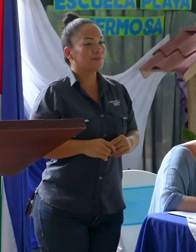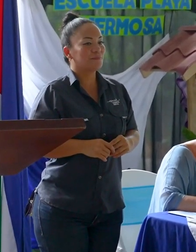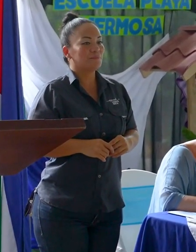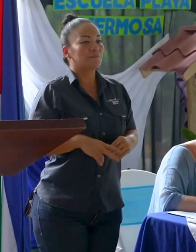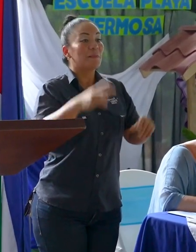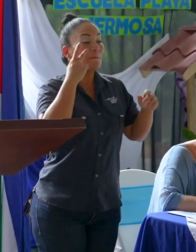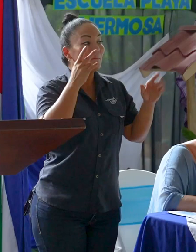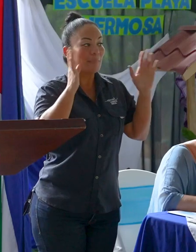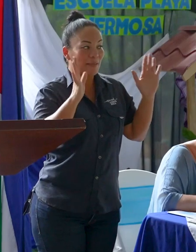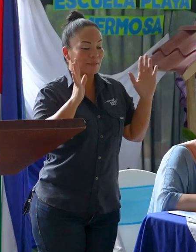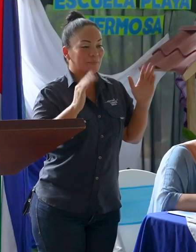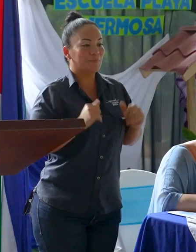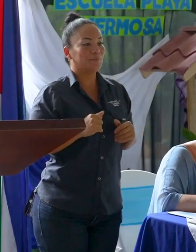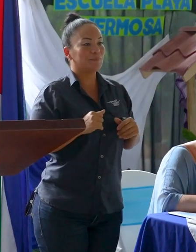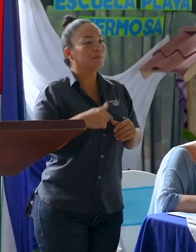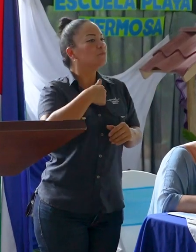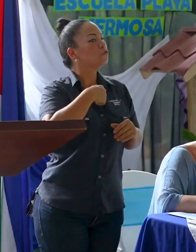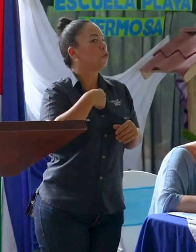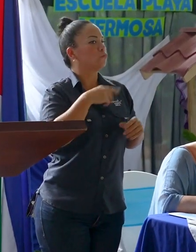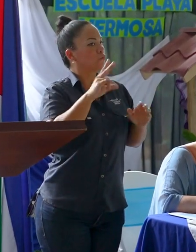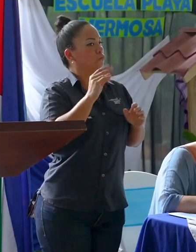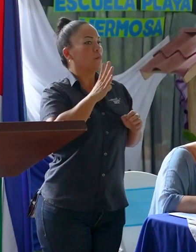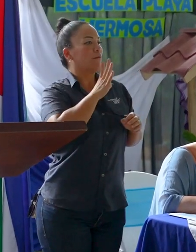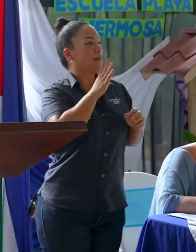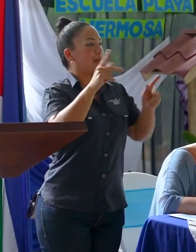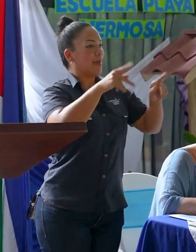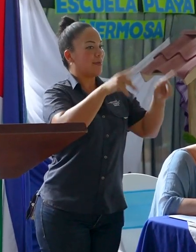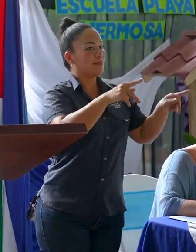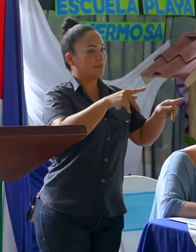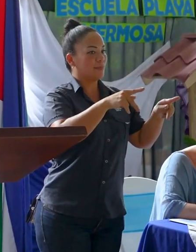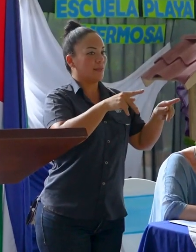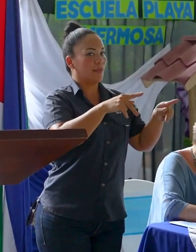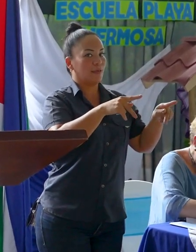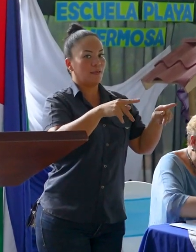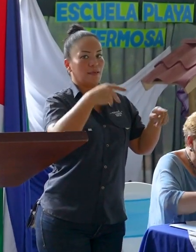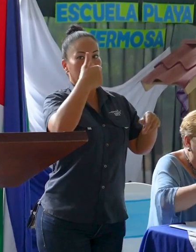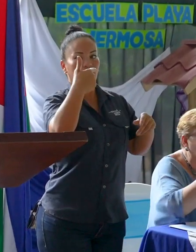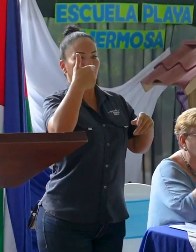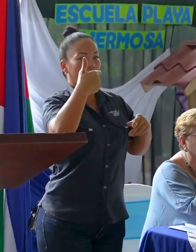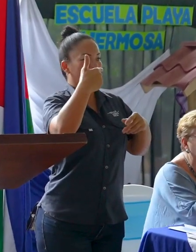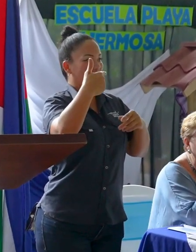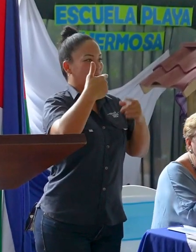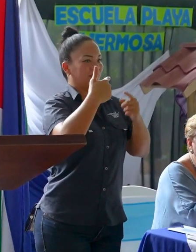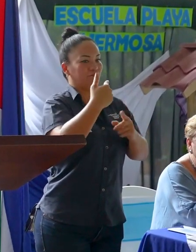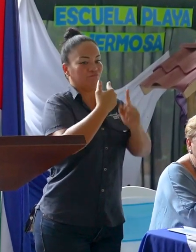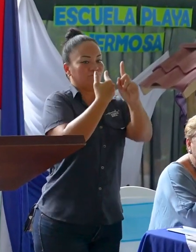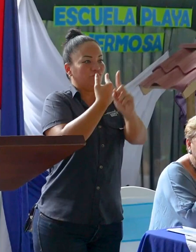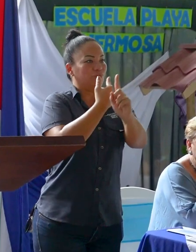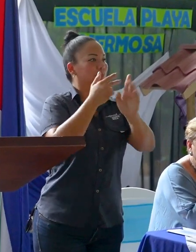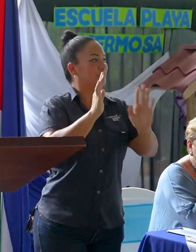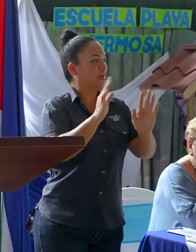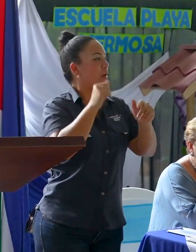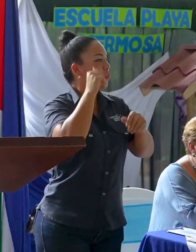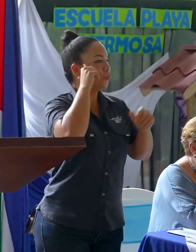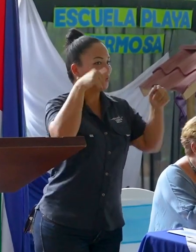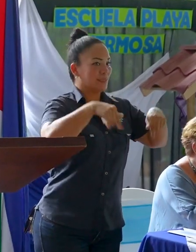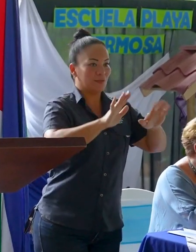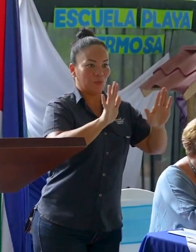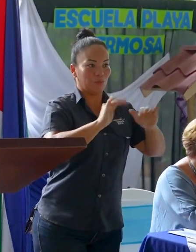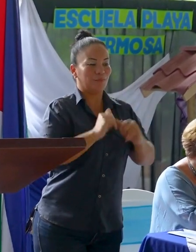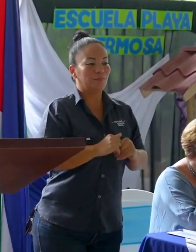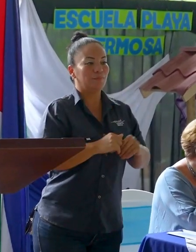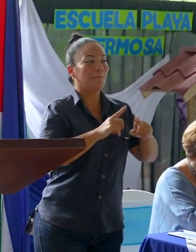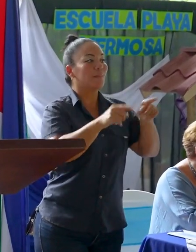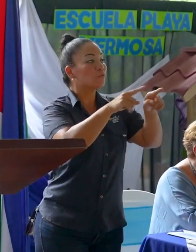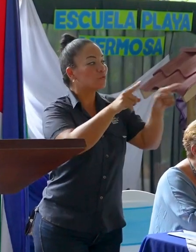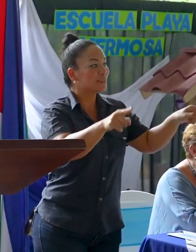Vean, yo no le quiero hablar a la gente que está detrás de la cámara y menos a los adultos que están aquí.